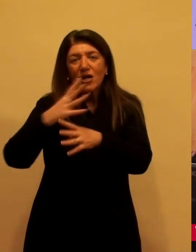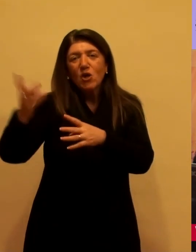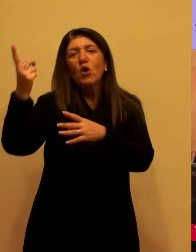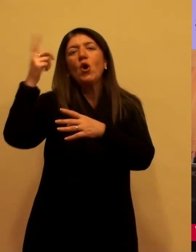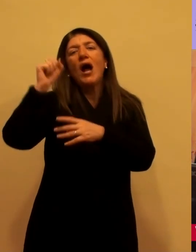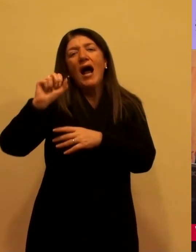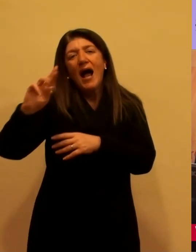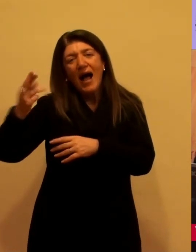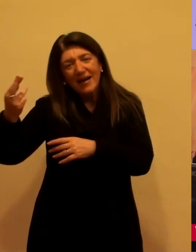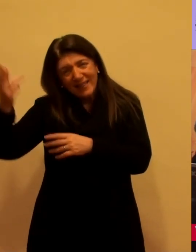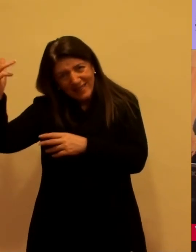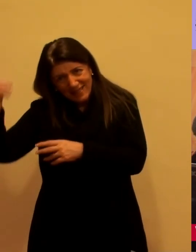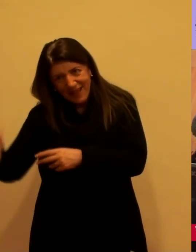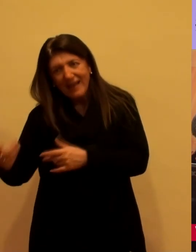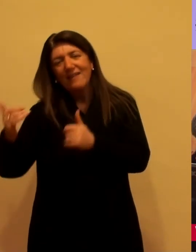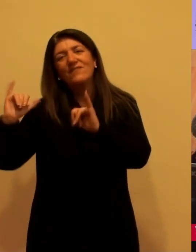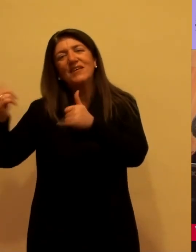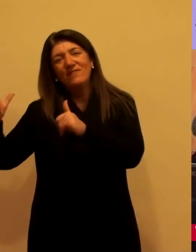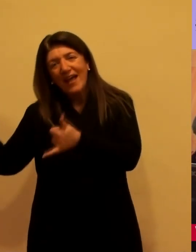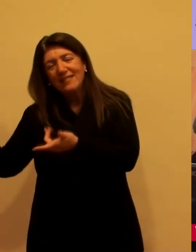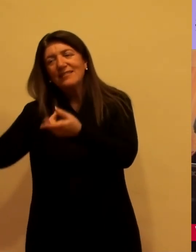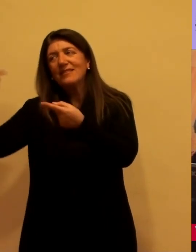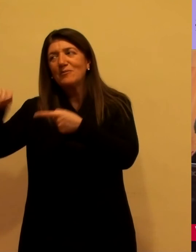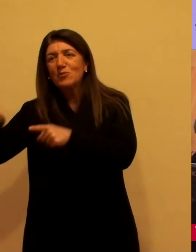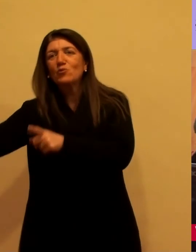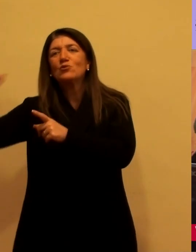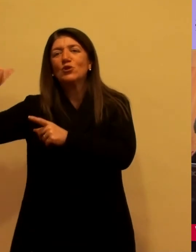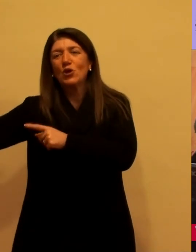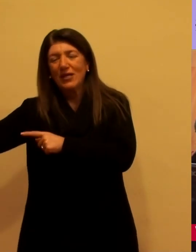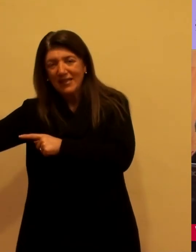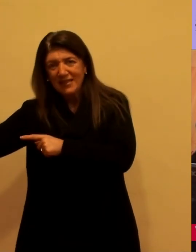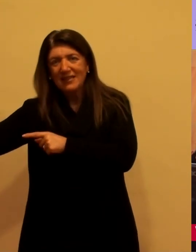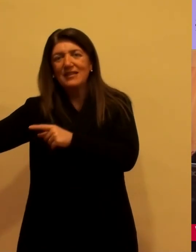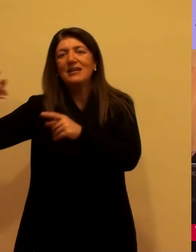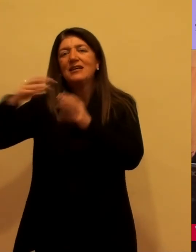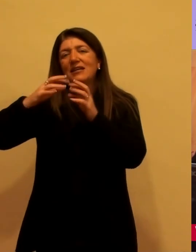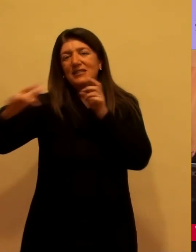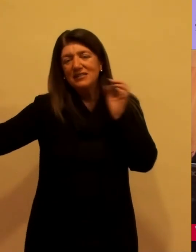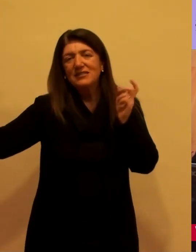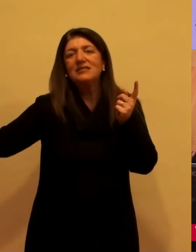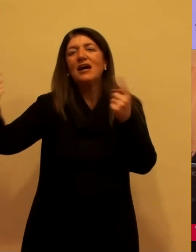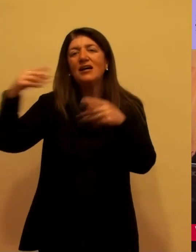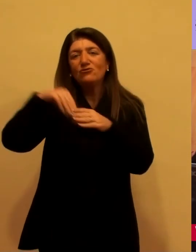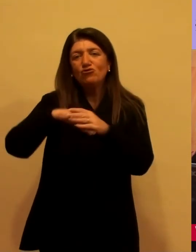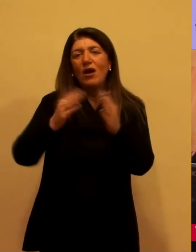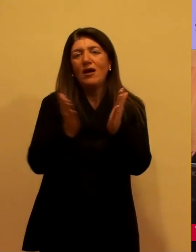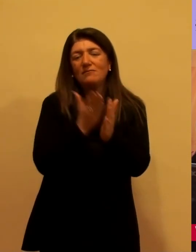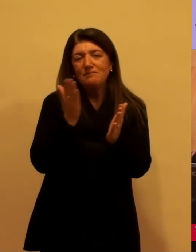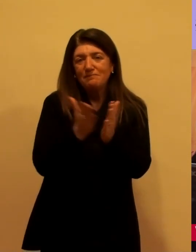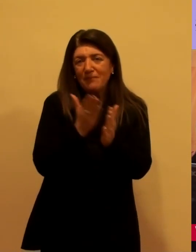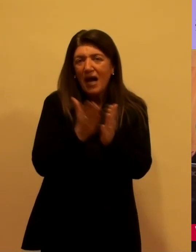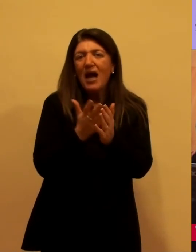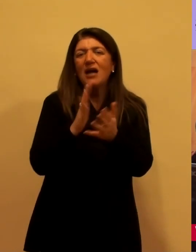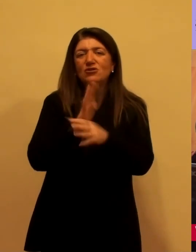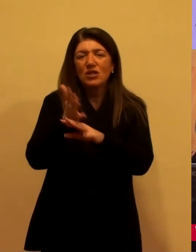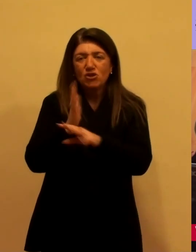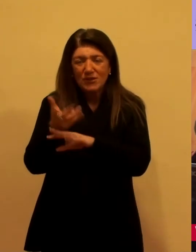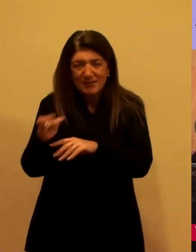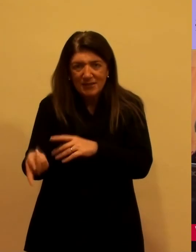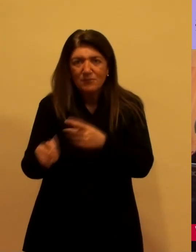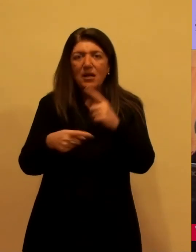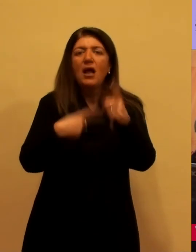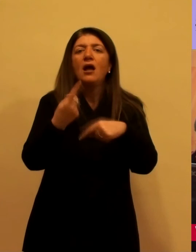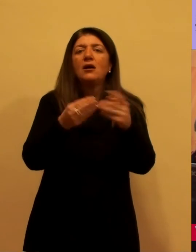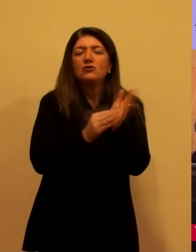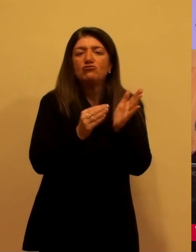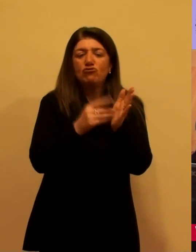www.parcoartevivente.it, è un po' lungo, e anche lì c'è una pagina dedicata all'accessibilità, c'è un esempio, ci sono esempi di laboratori accessibili e poi ci